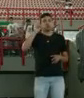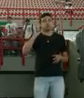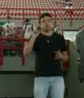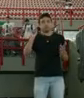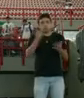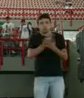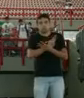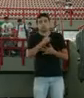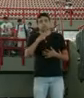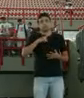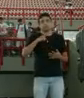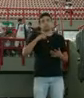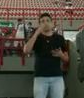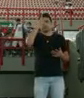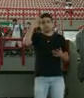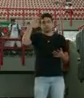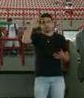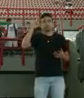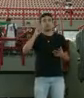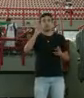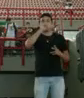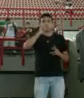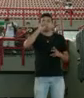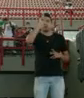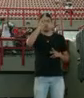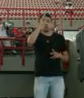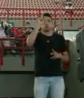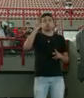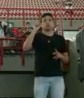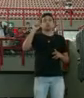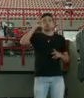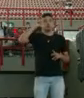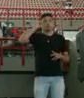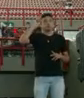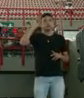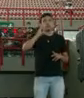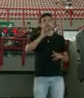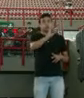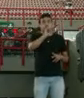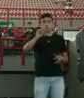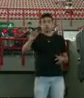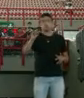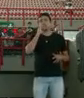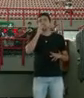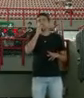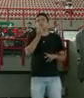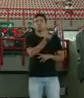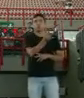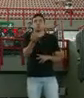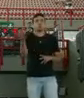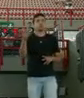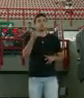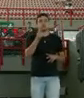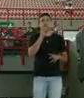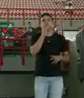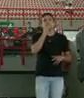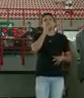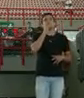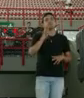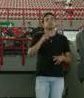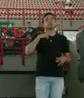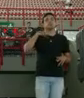existe? Existe, né? Tem pessoal que bebe todo dia, não tem? Mesmo que seja pouquinho, viu? Não tem negócio de quantidade não. Se